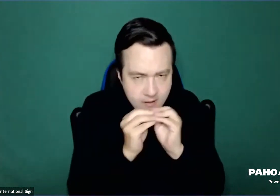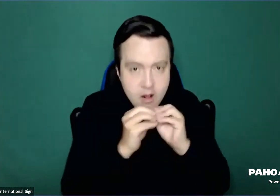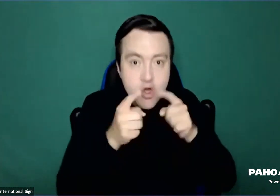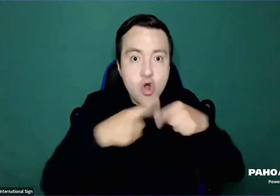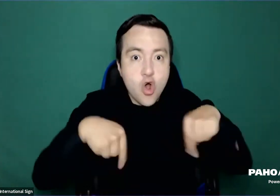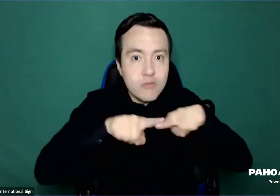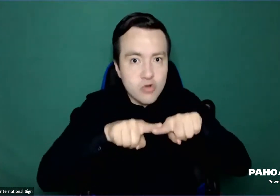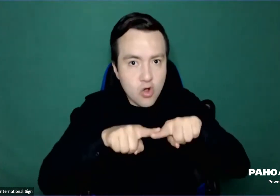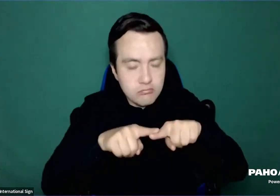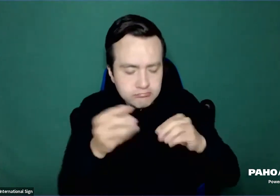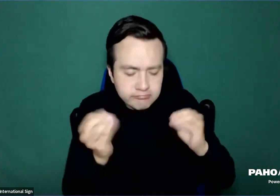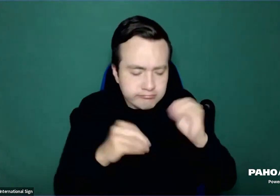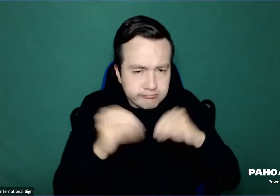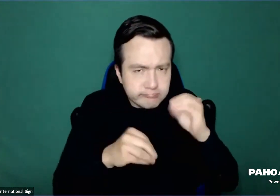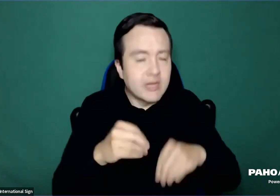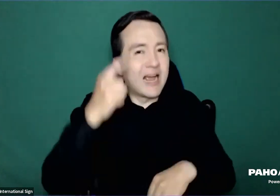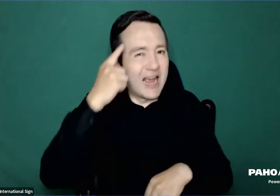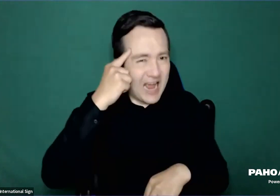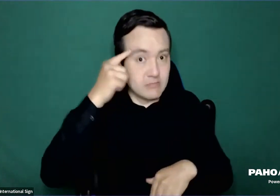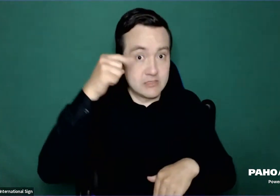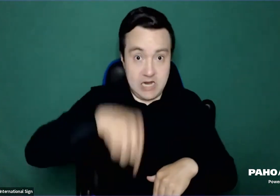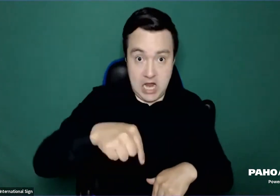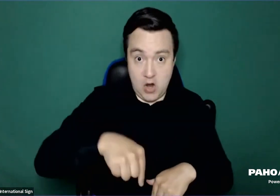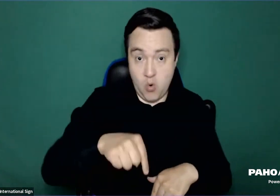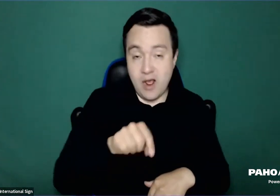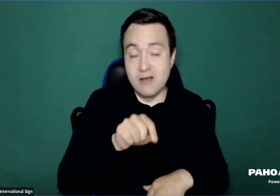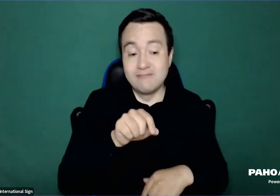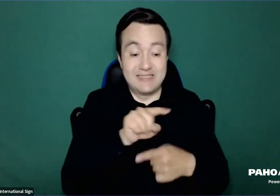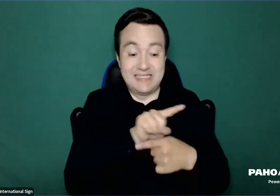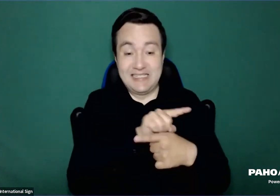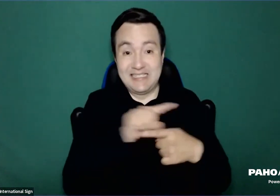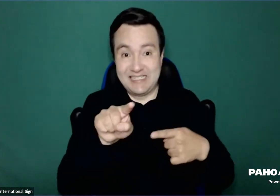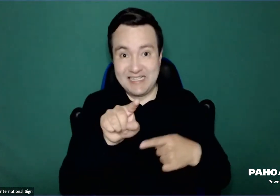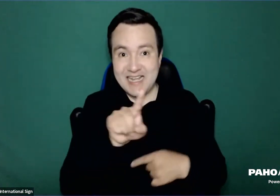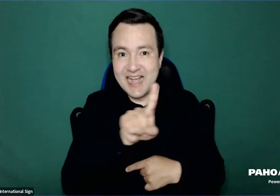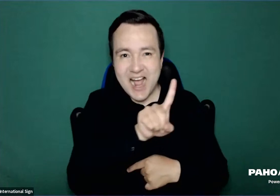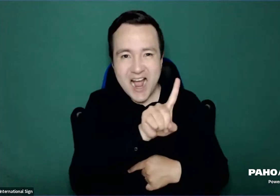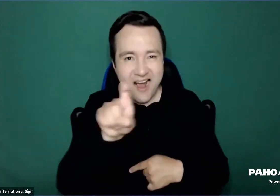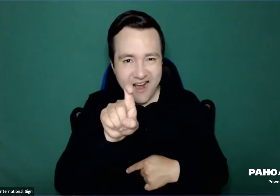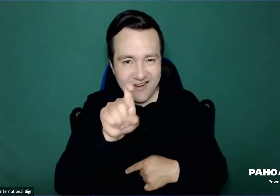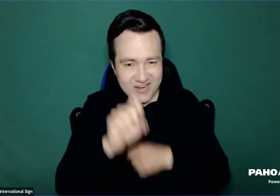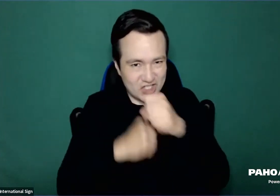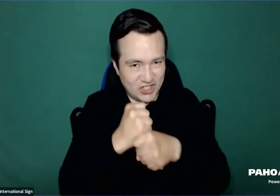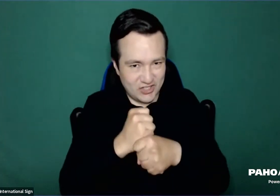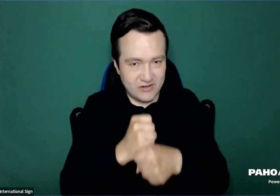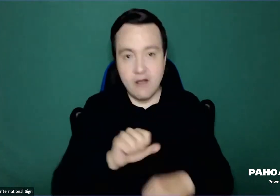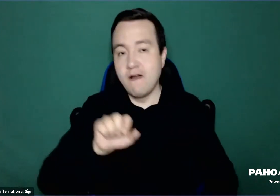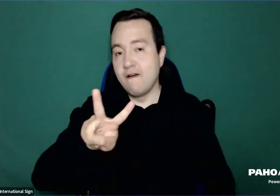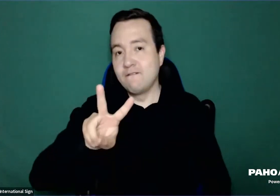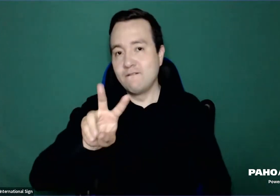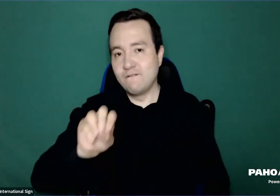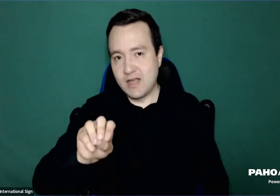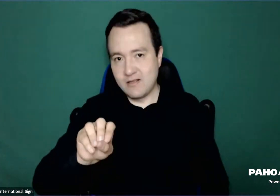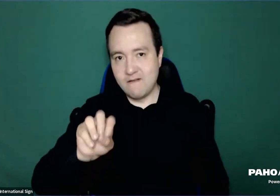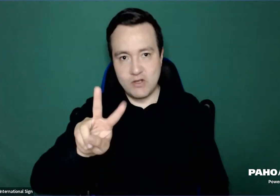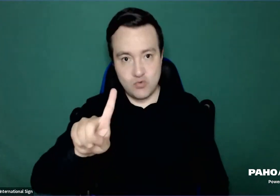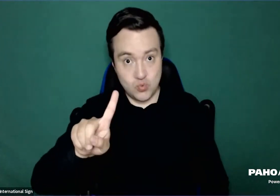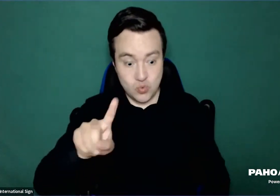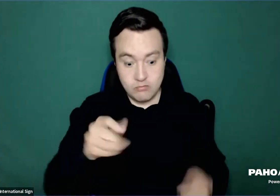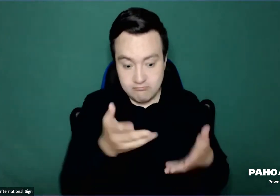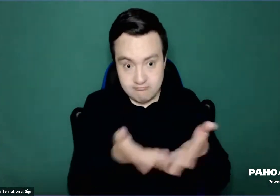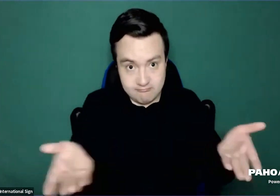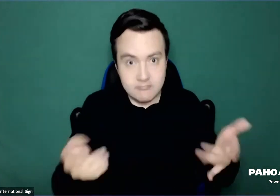No siglo XXI. 40 anos de alma ata, junto com uma série de recomendações que os Estados-membros